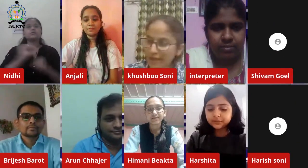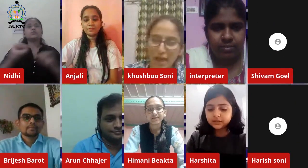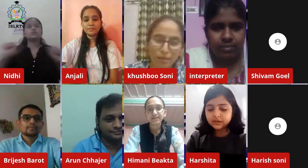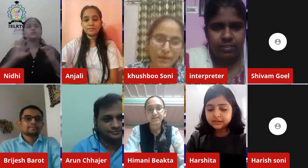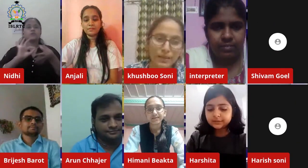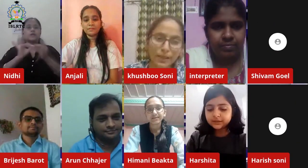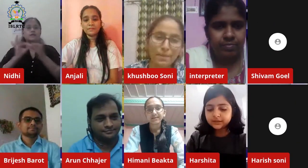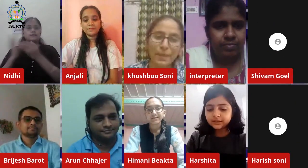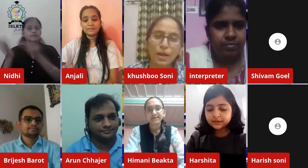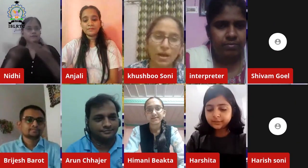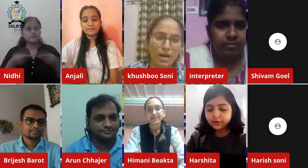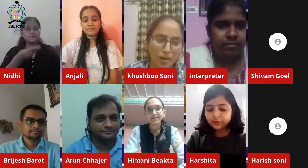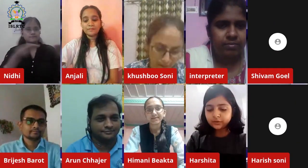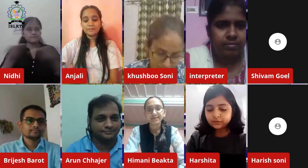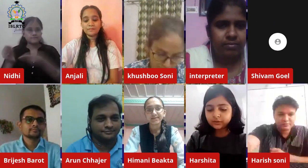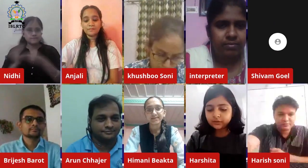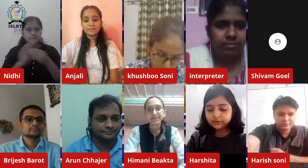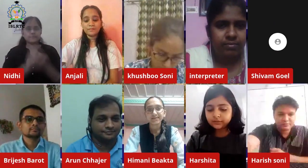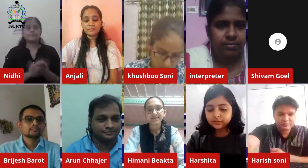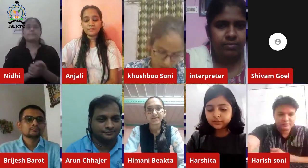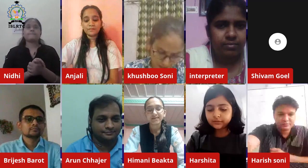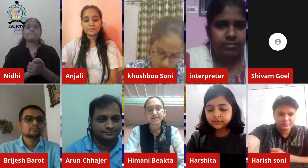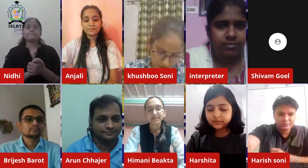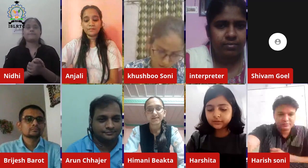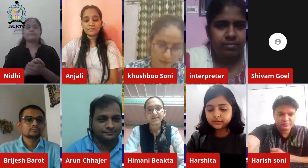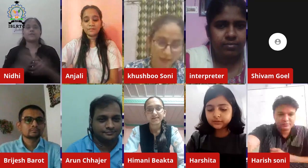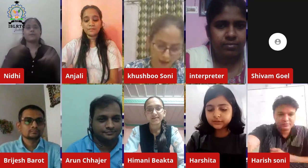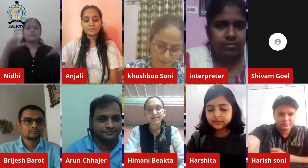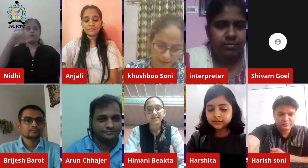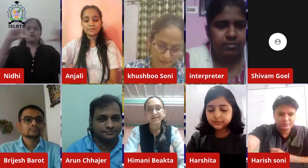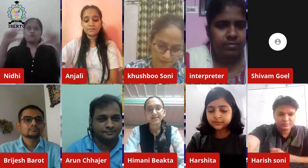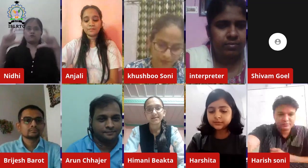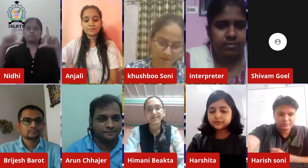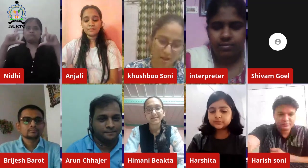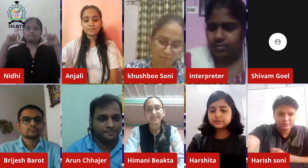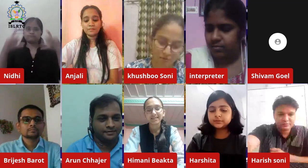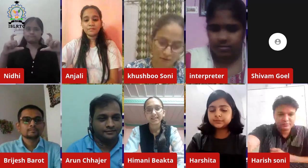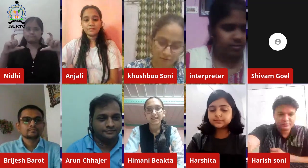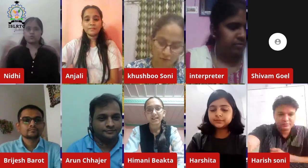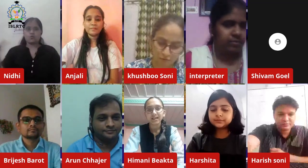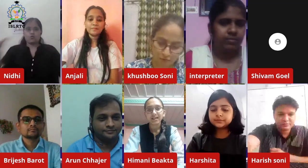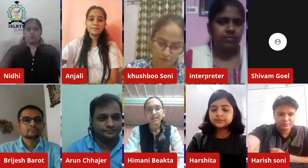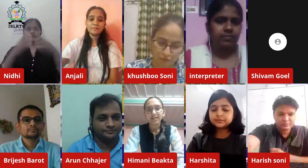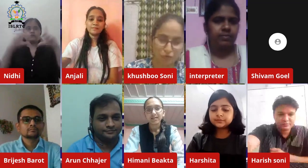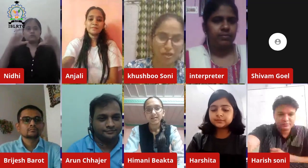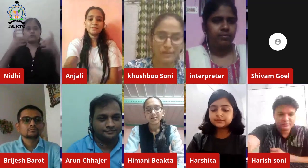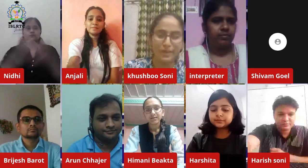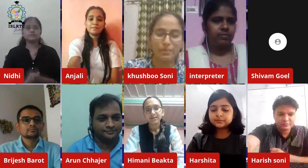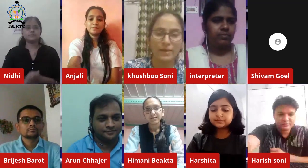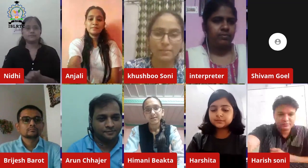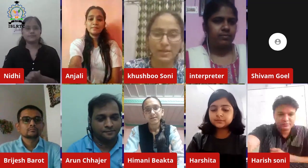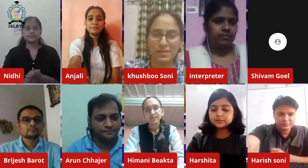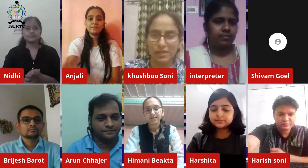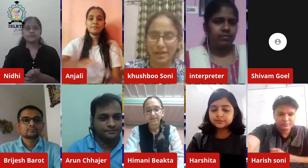हमें यहाँ पे दी। मैं एक फोटो सबका लेना चाहूंगी यहाँ पे, आप लोग का फोटो सोशल मीडिया पे भी